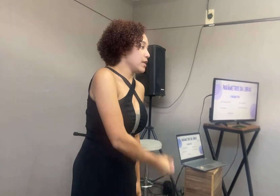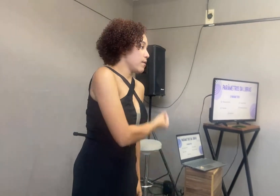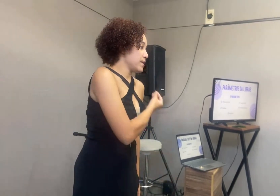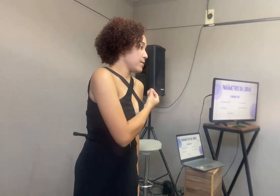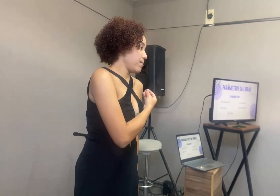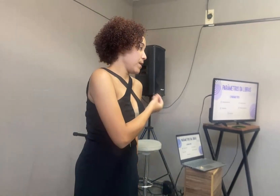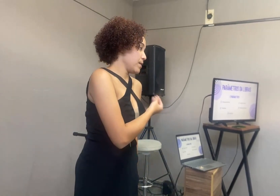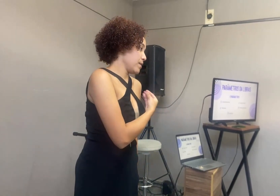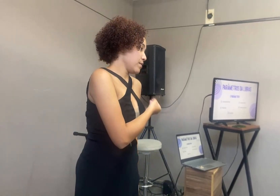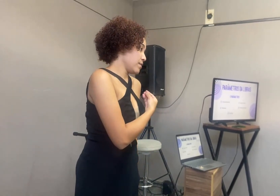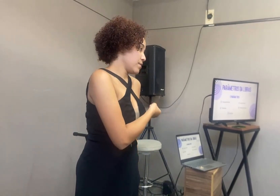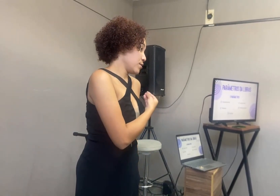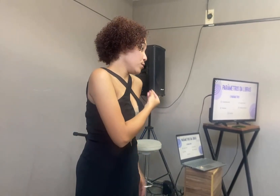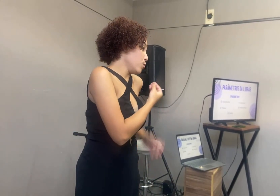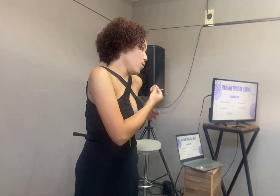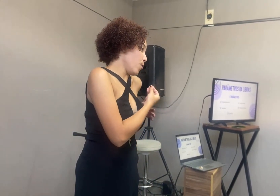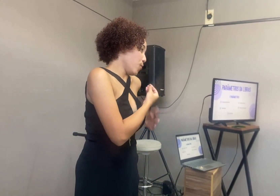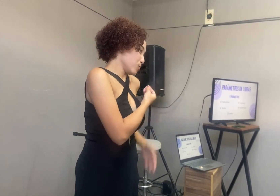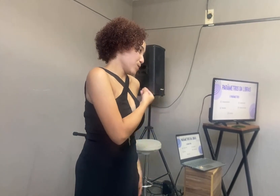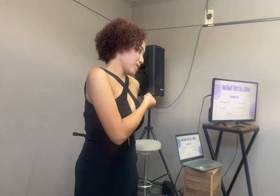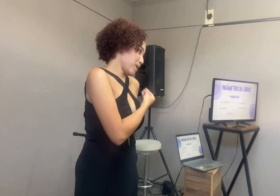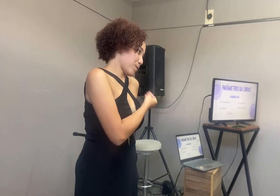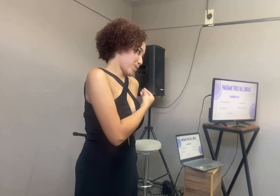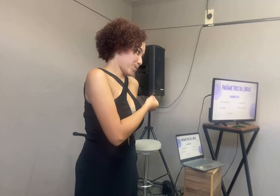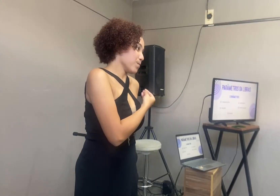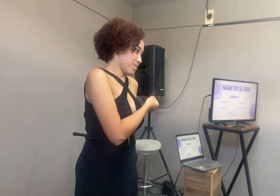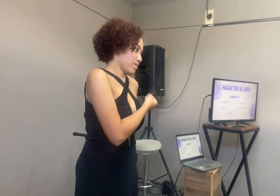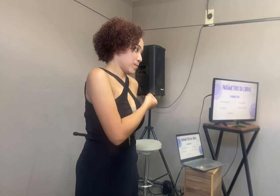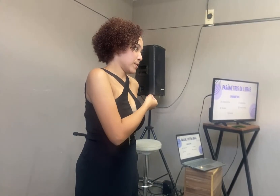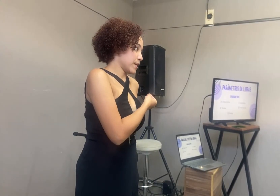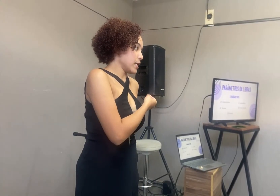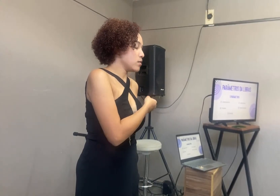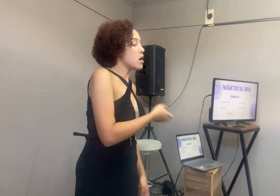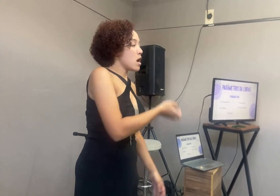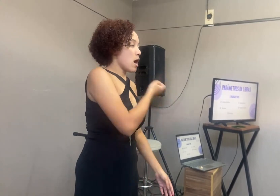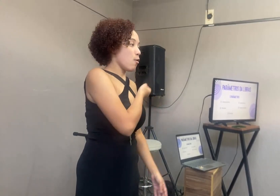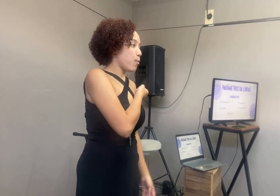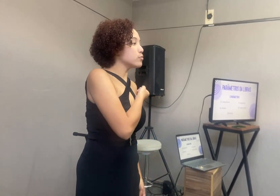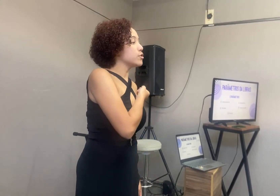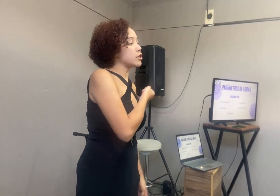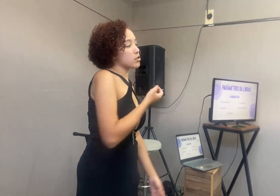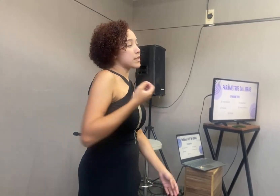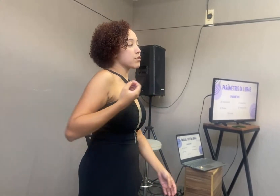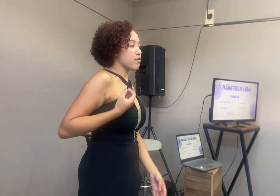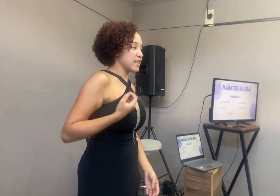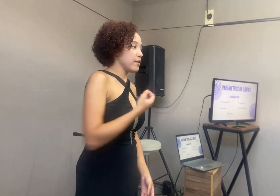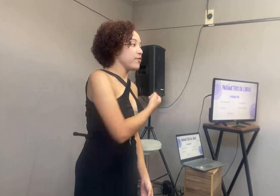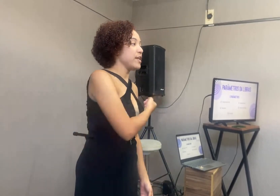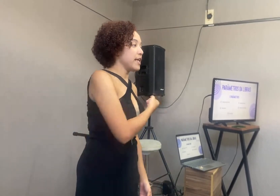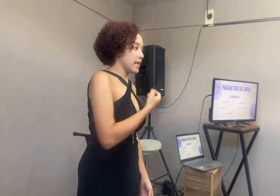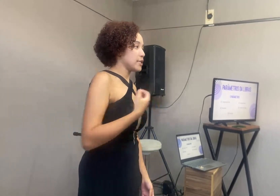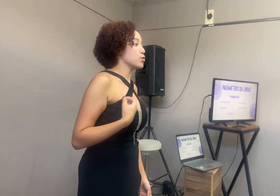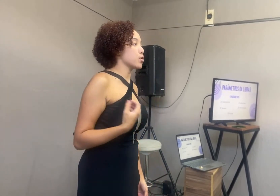vai ser feita no ponto. Certo? É o ponto de articulação que vai definir se os seus pais